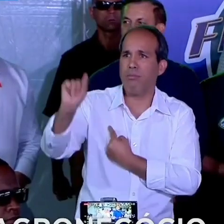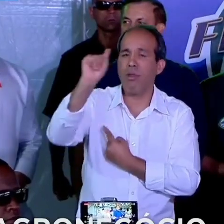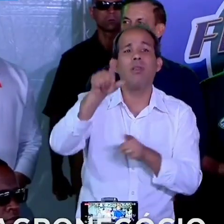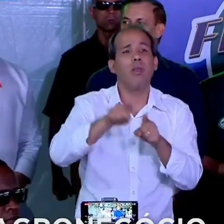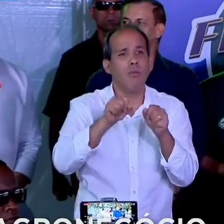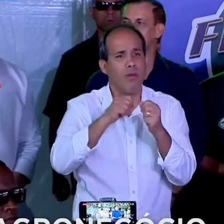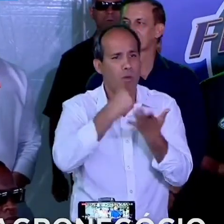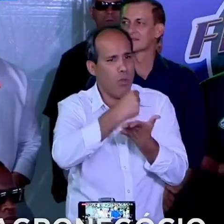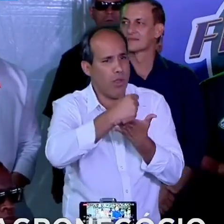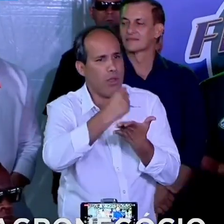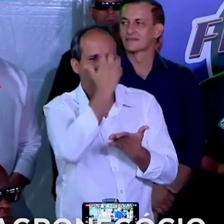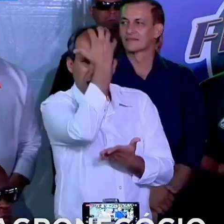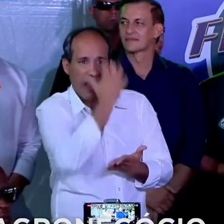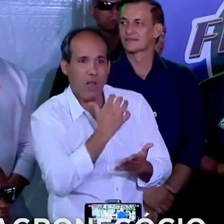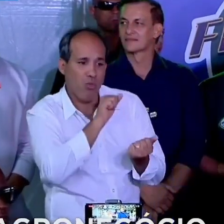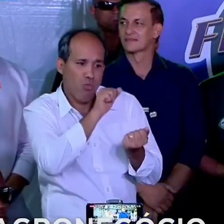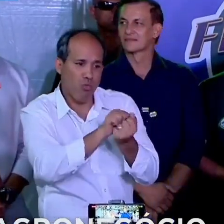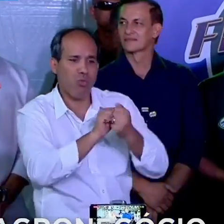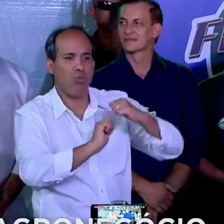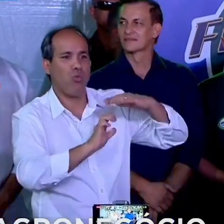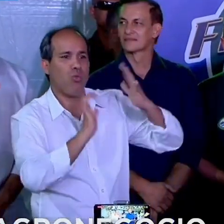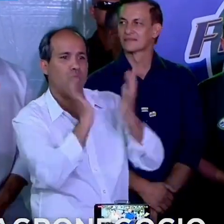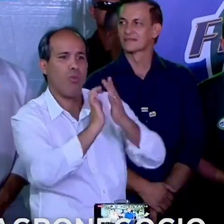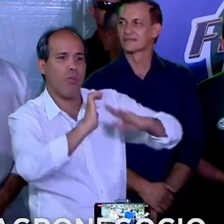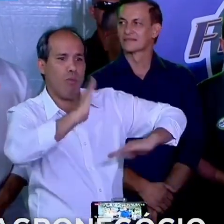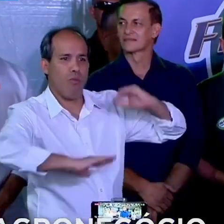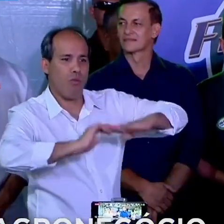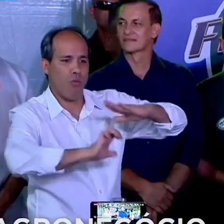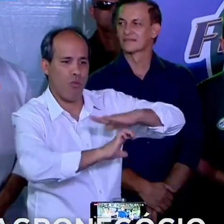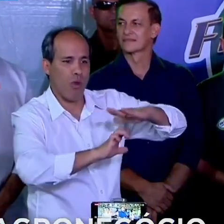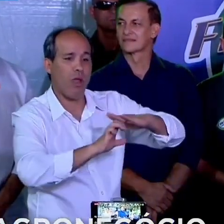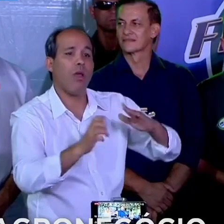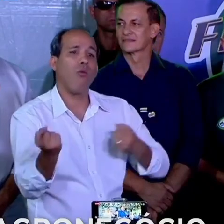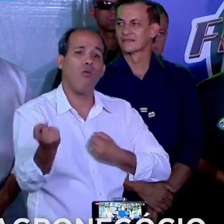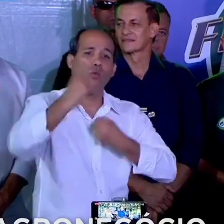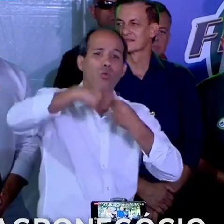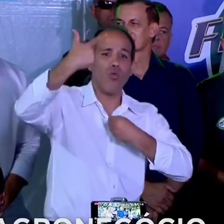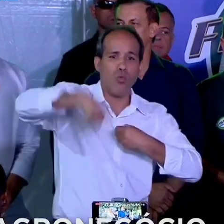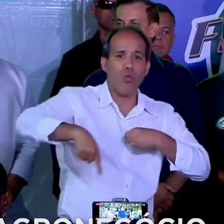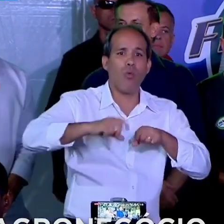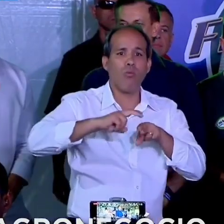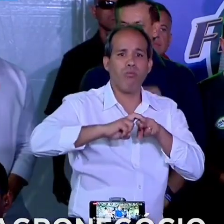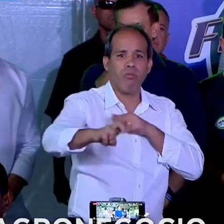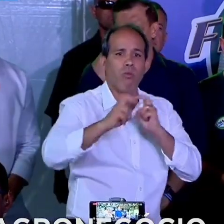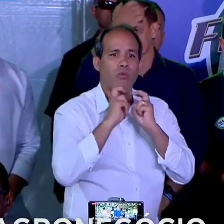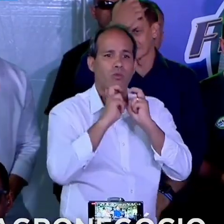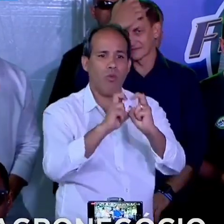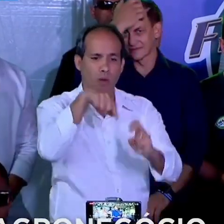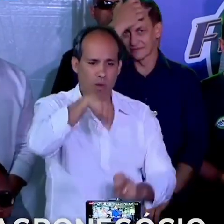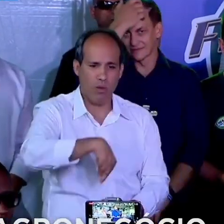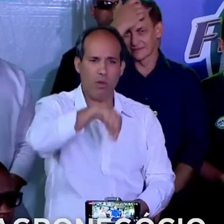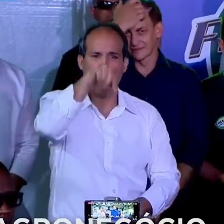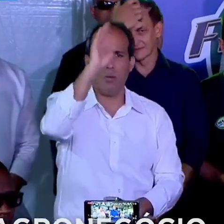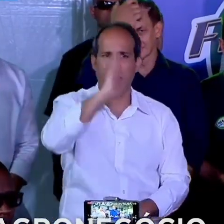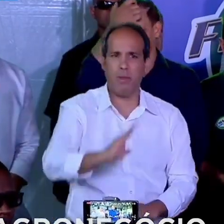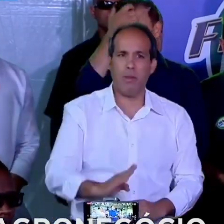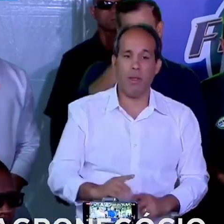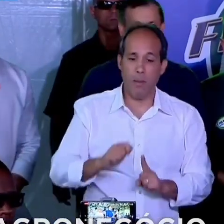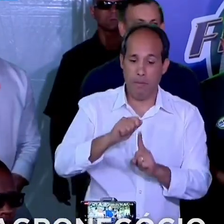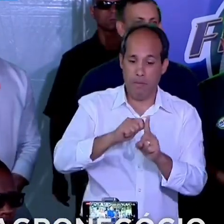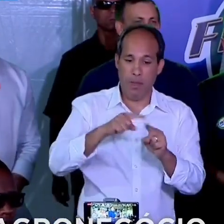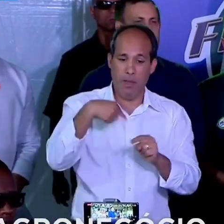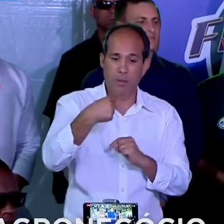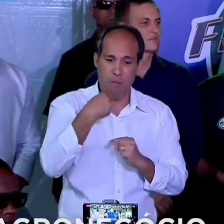também com a iniciativa privada, fez ressurgir no Brasil o modal ferroviário. No próximo